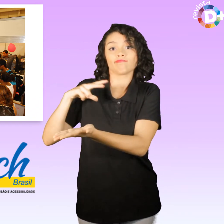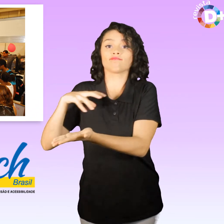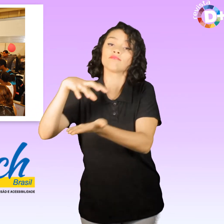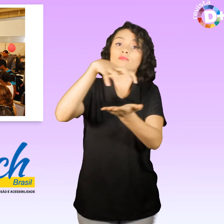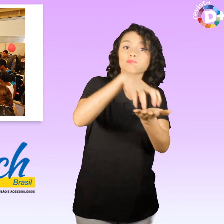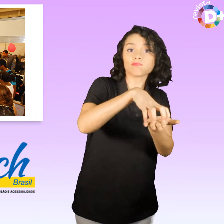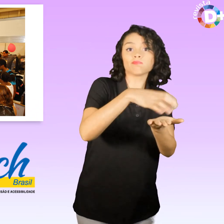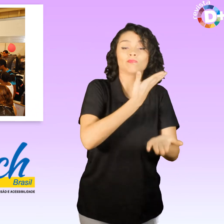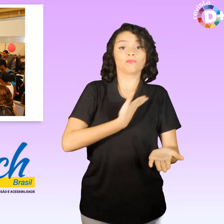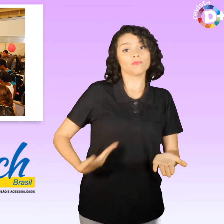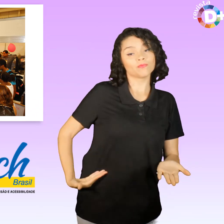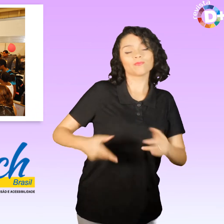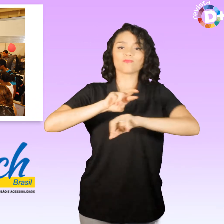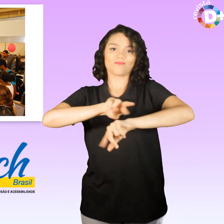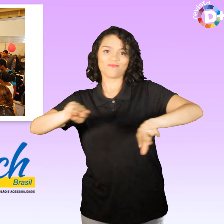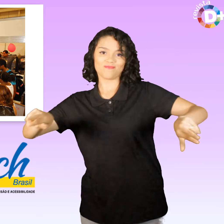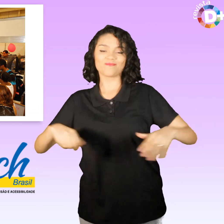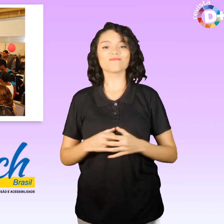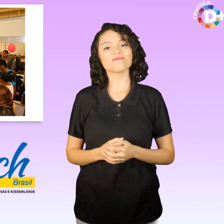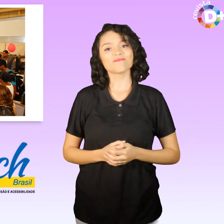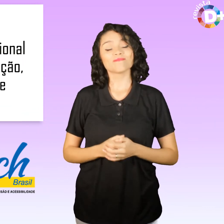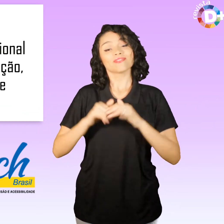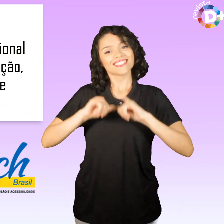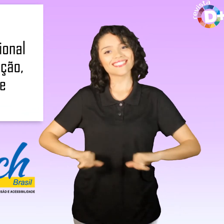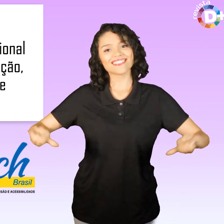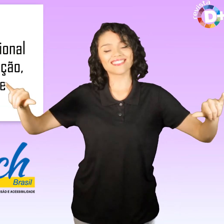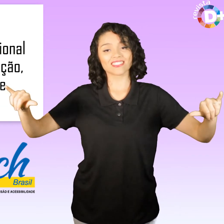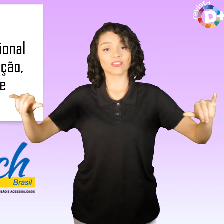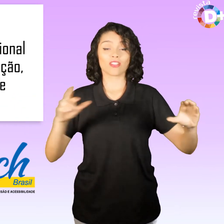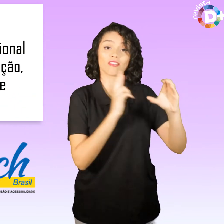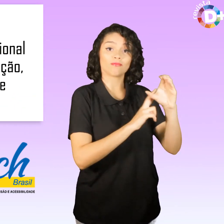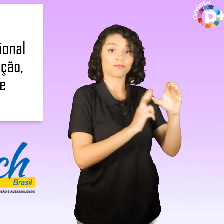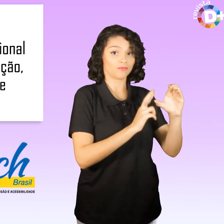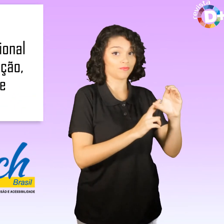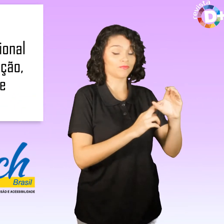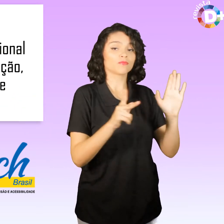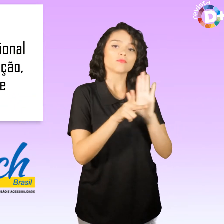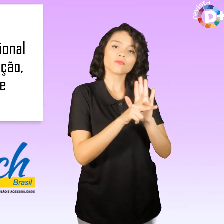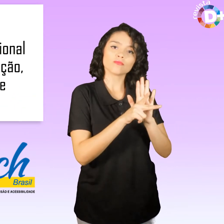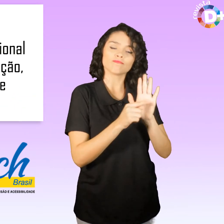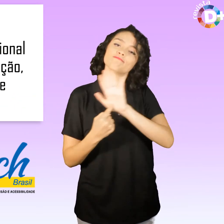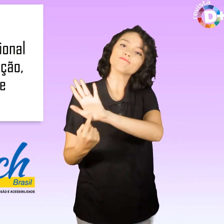privadas, entre outros. Serviço. 15ª Reatec, Feira Internacional